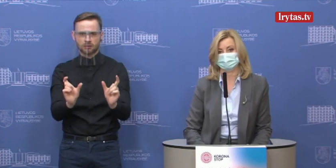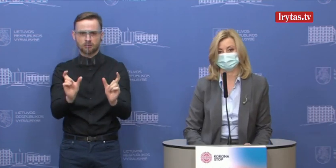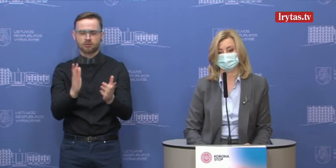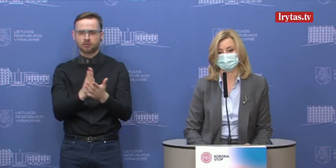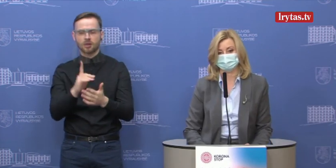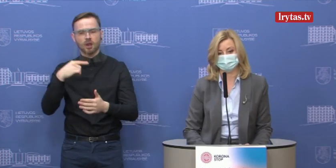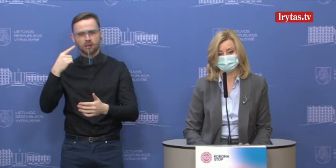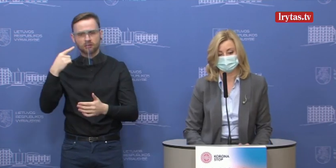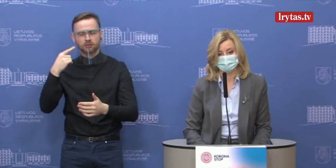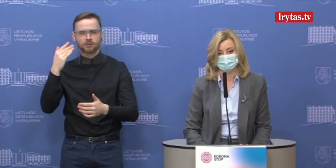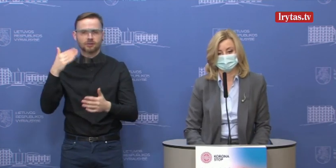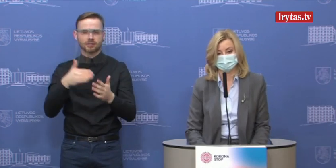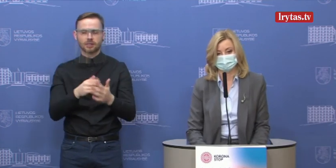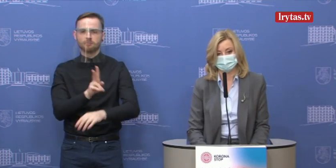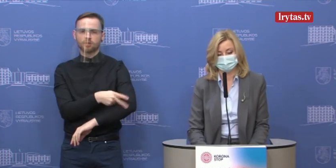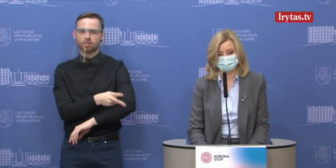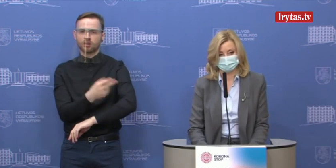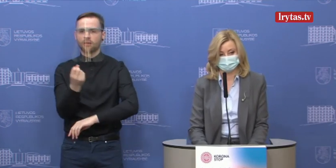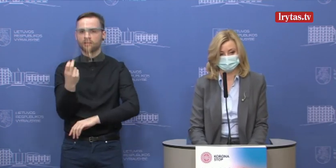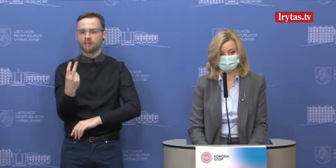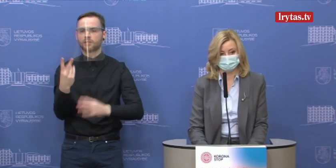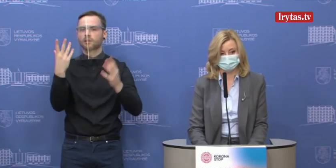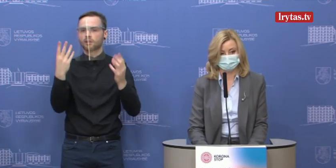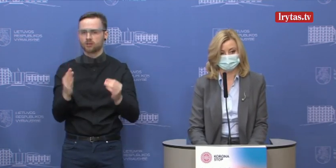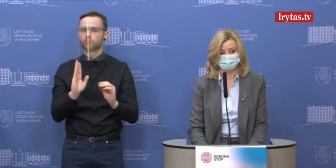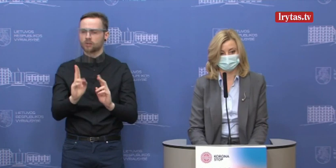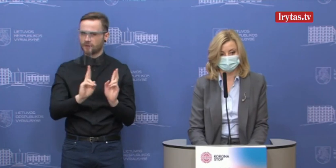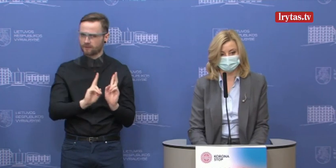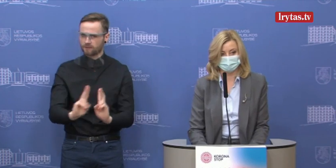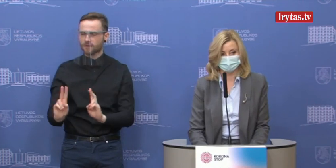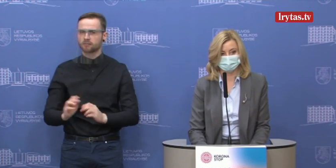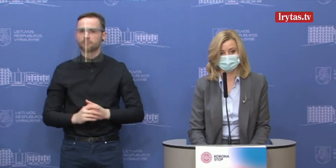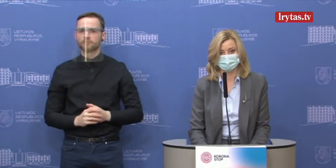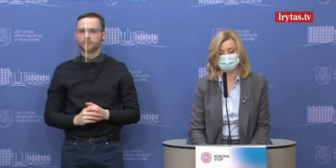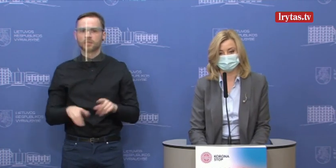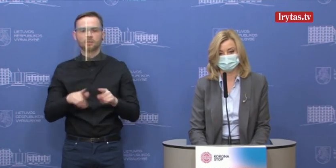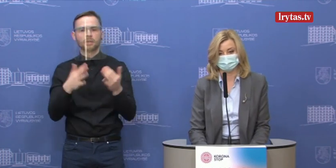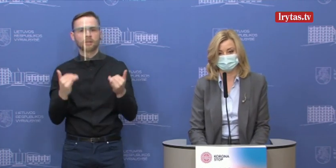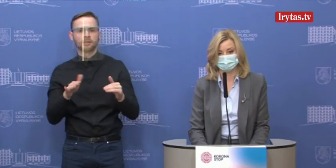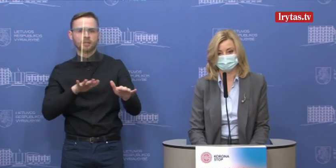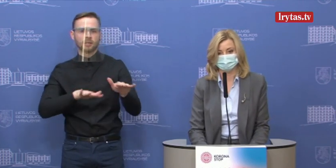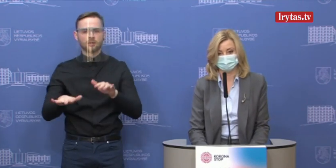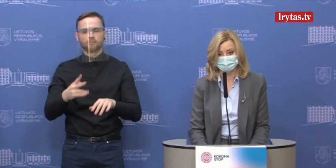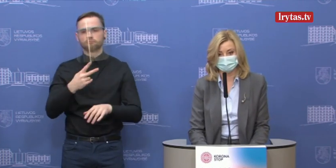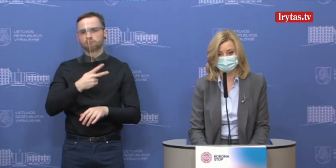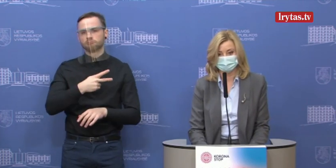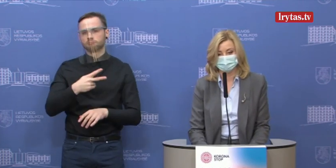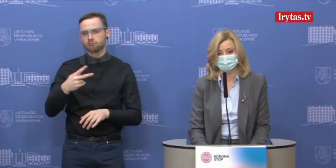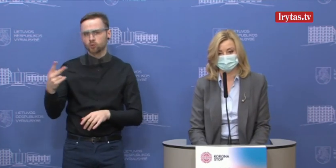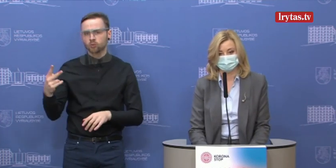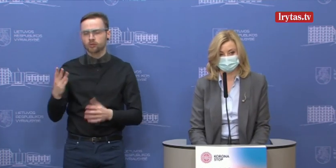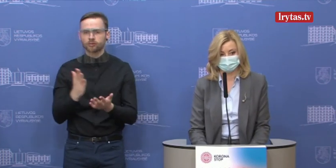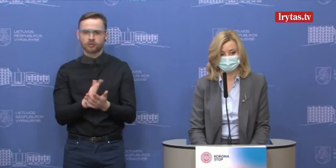iki birželio 12 dienos. Situacija taip pat stebima, kaip matome, įvyksta šiokie tokie